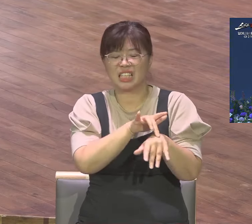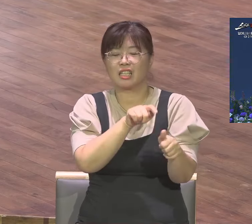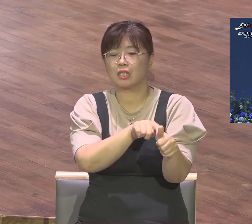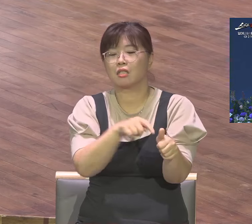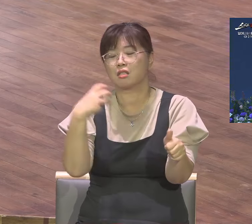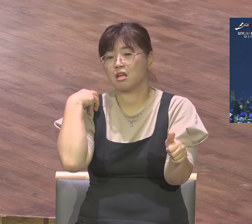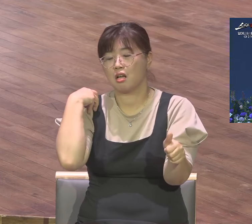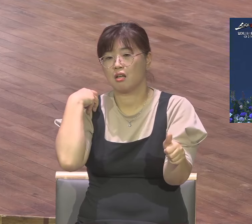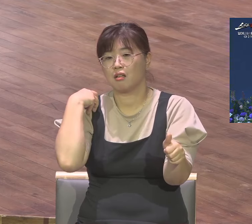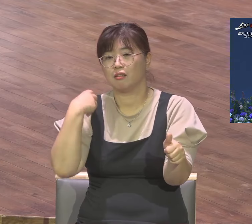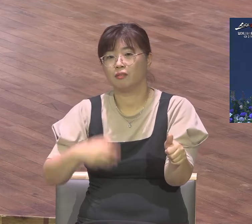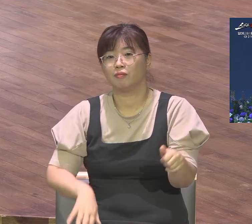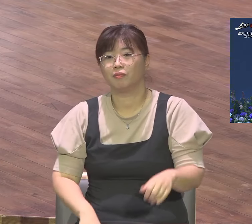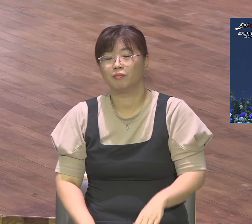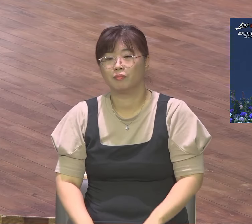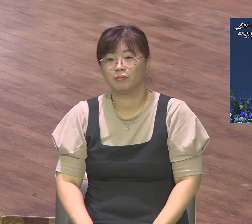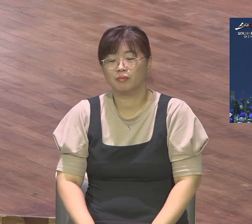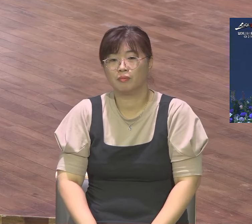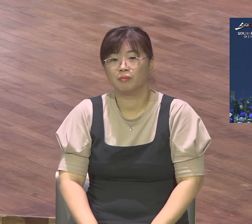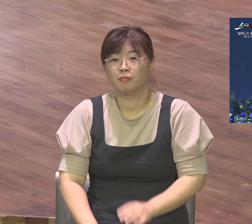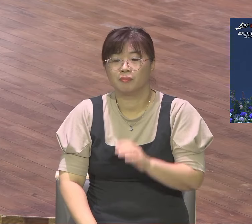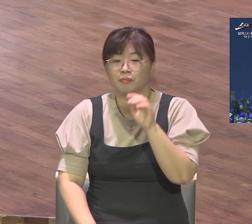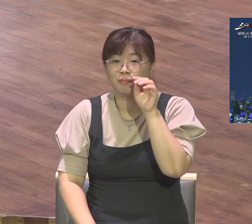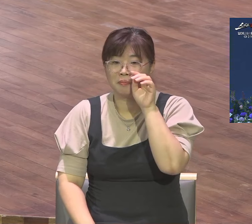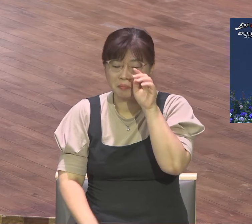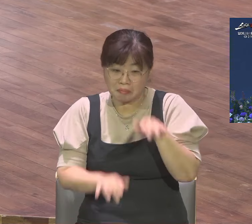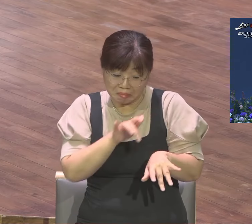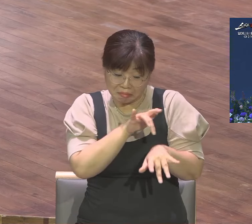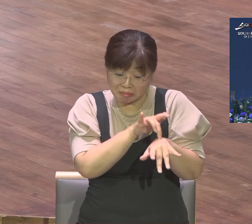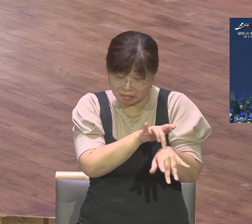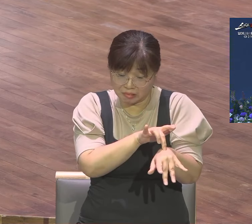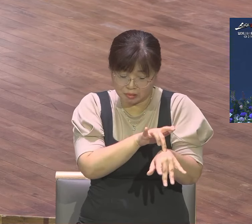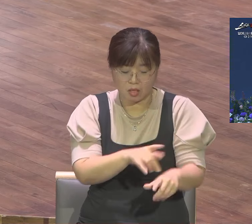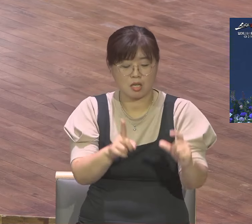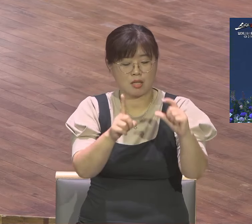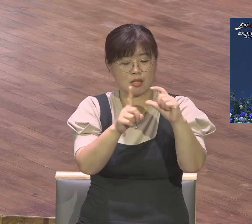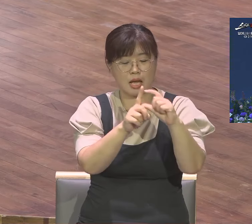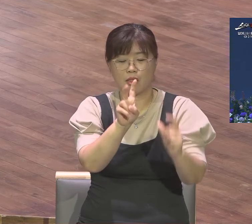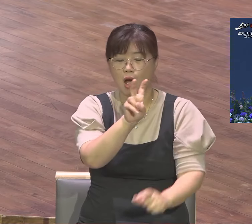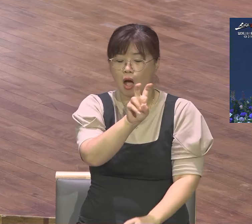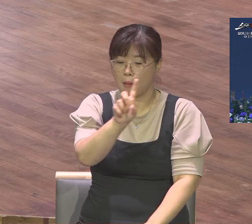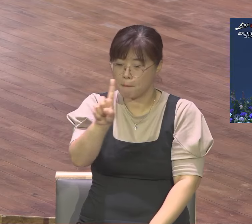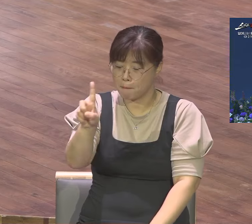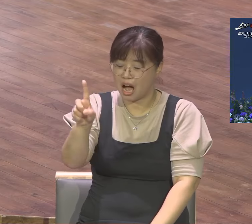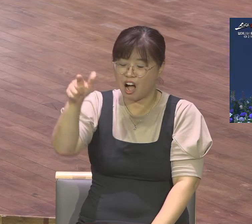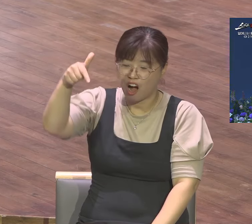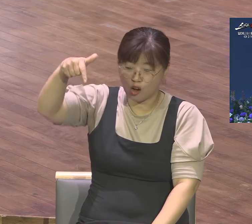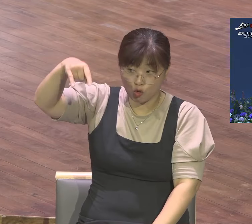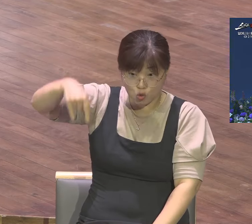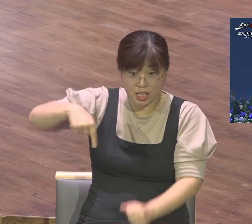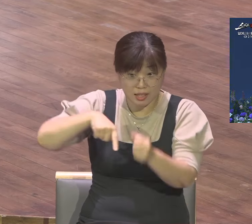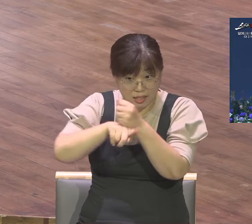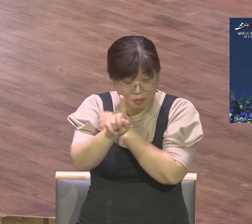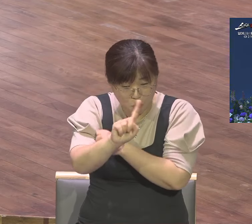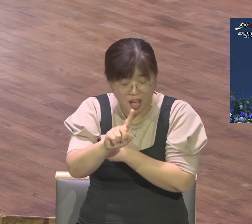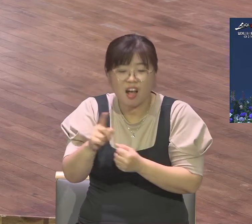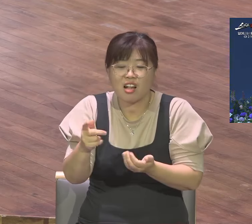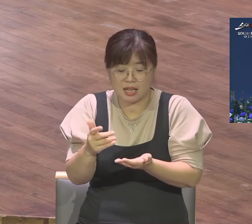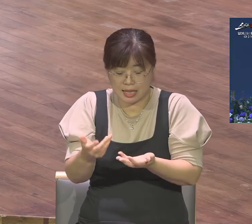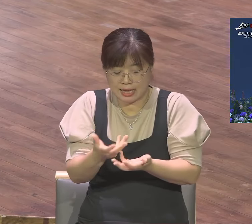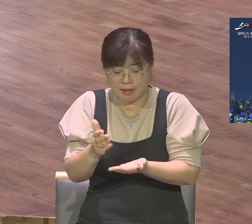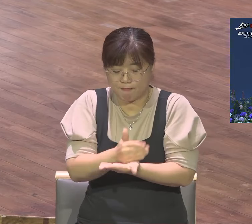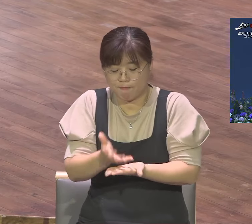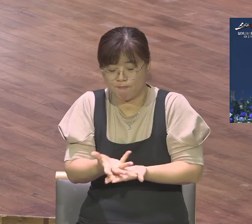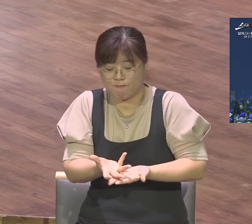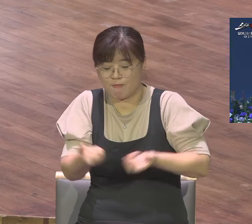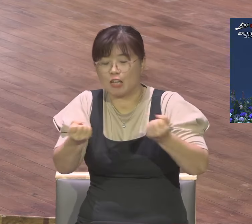않도록 계속 해방을 합니다. 그래서 마귀라는 이름의 뜻이 무슨 뜻이냐? 나누는 자라는 뜻이에요. 나누.